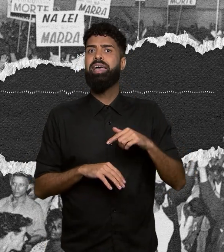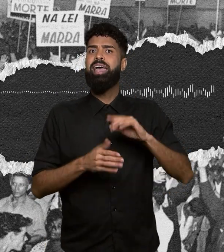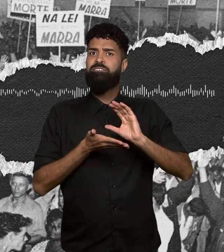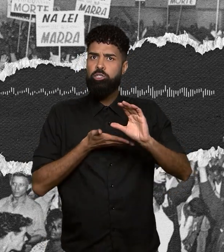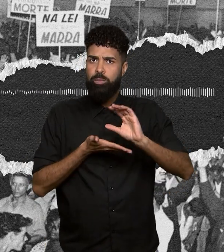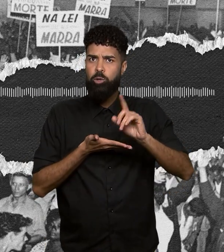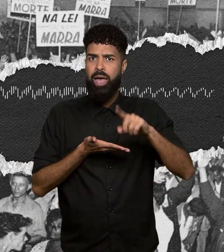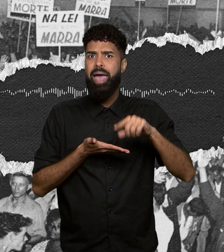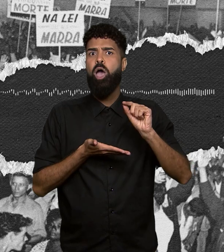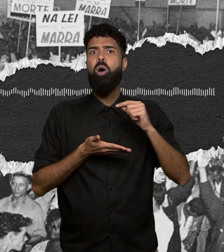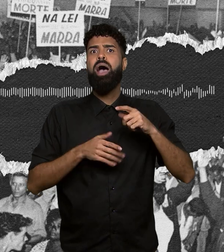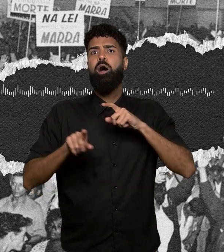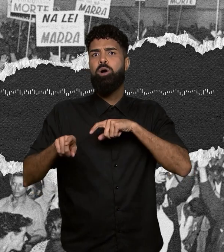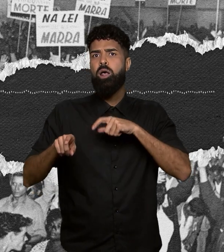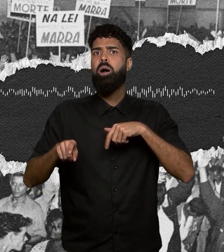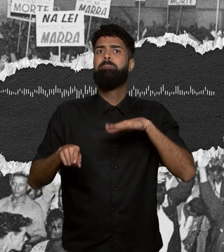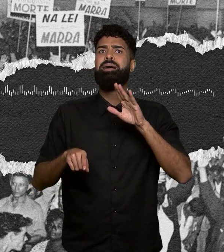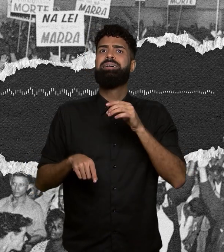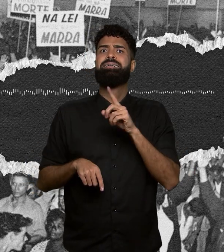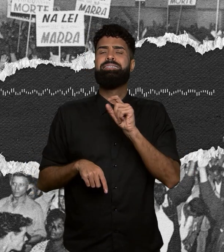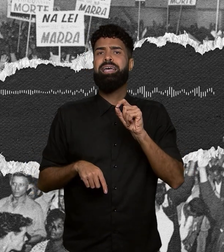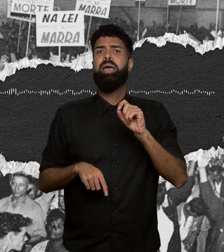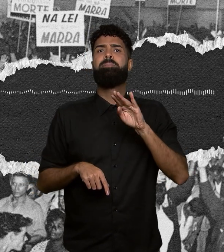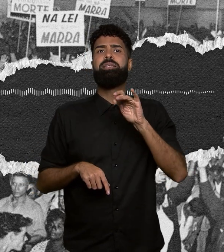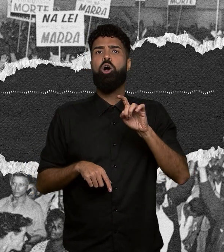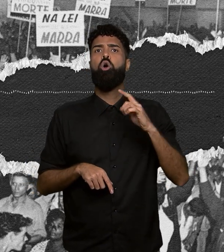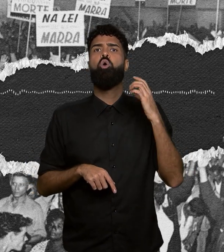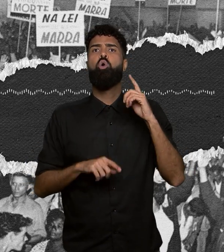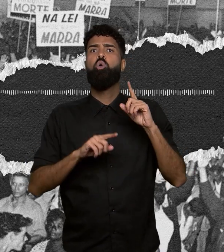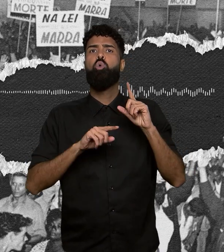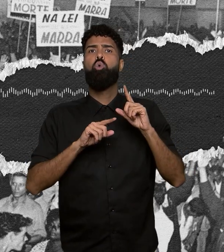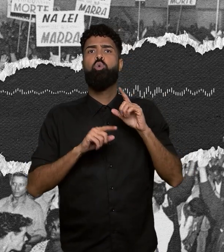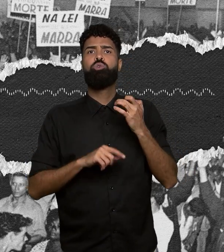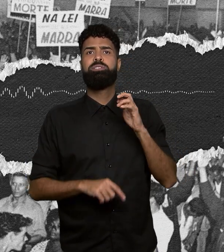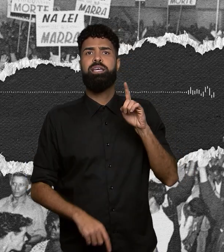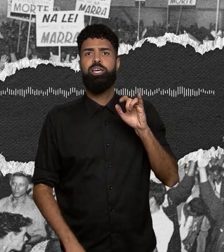Rural irão acima de 100 bilhões de